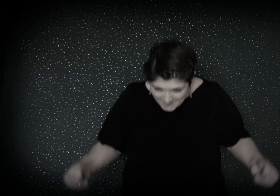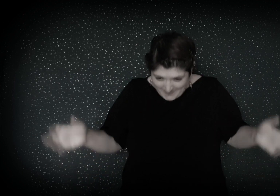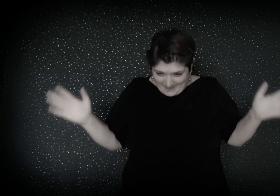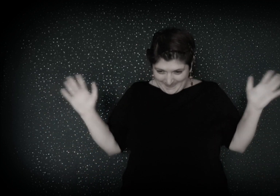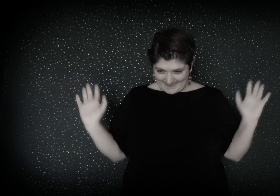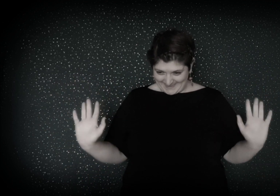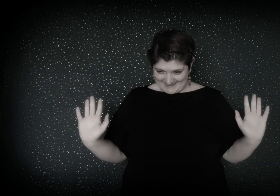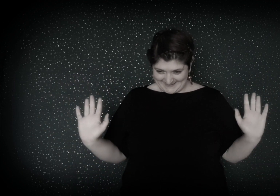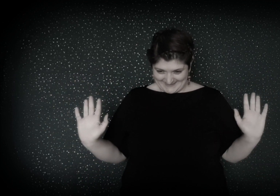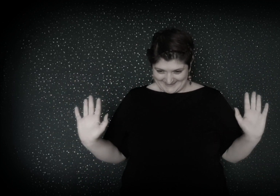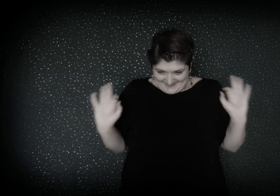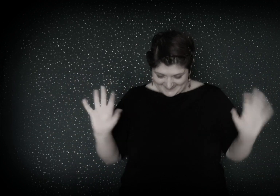parfait.